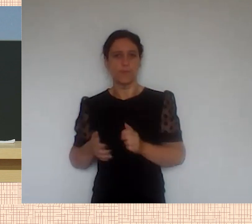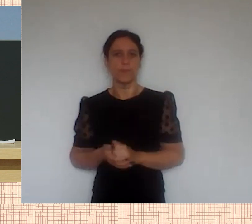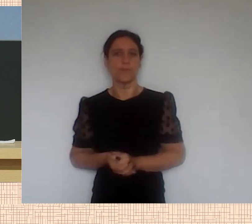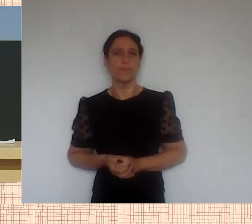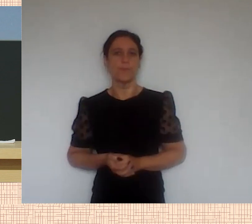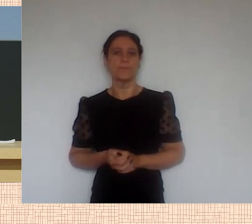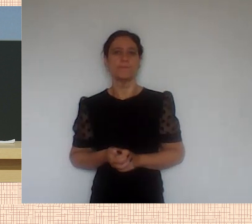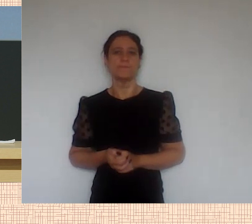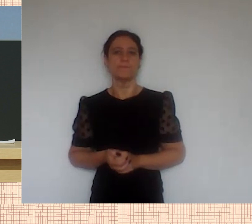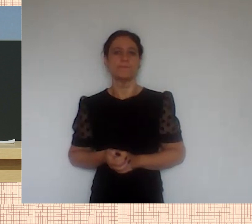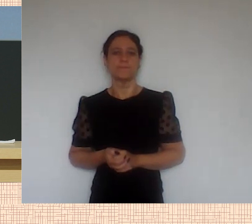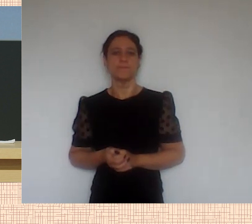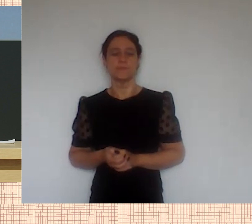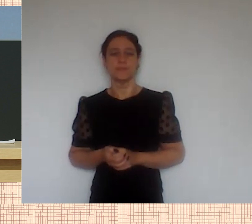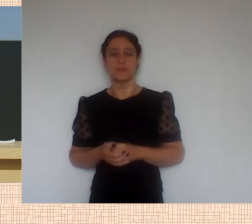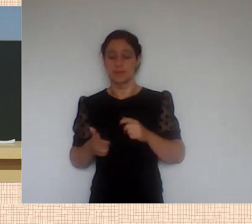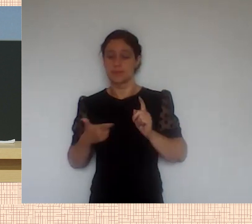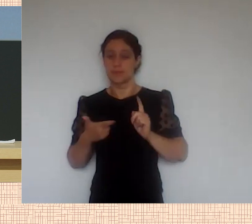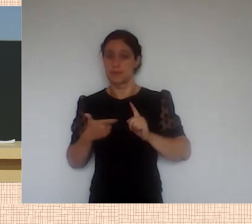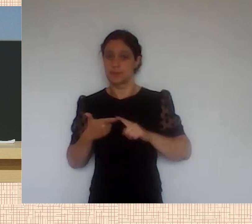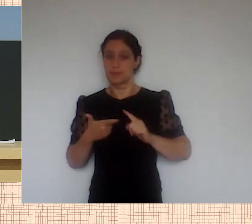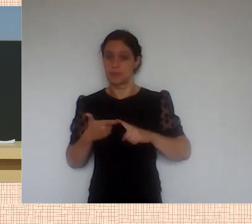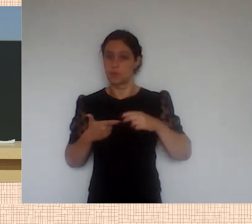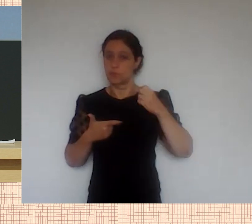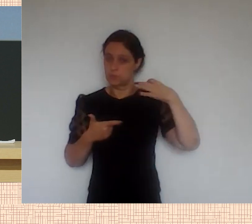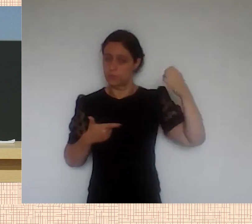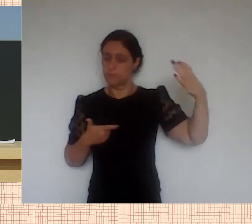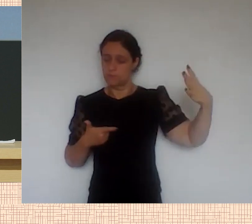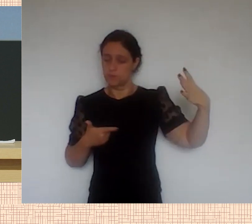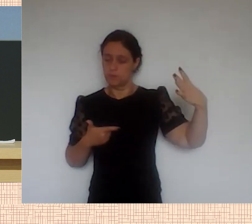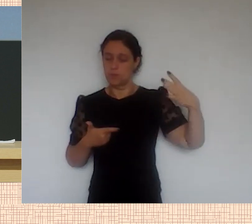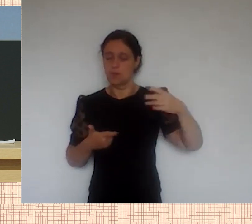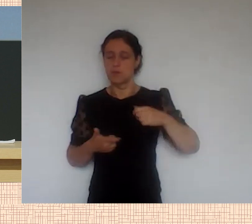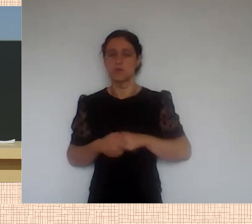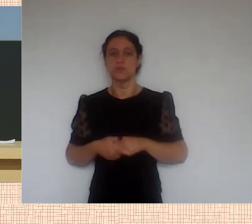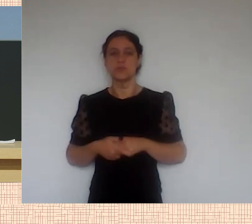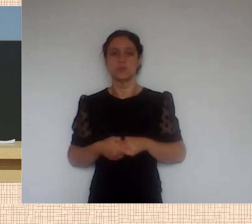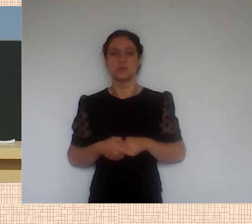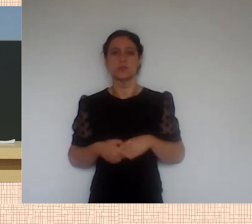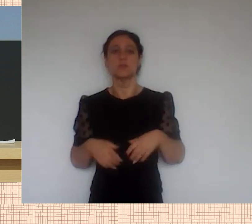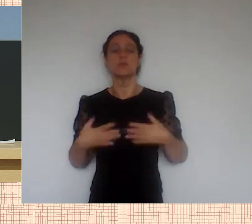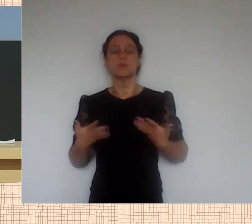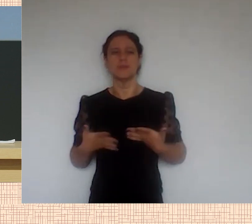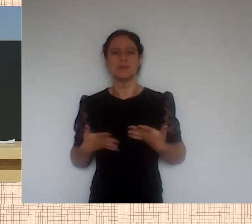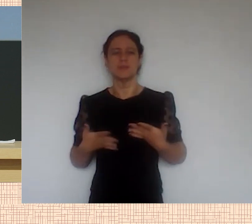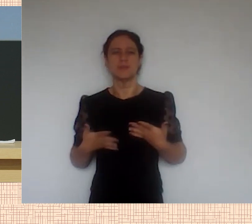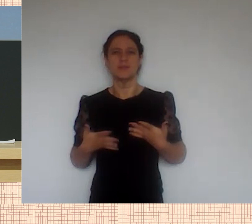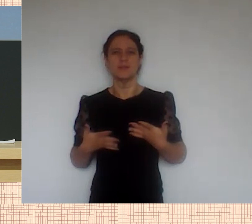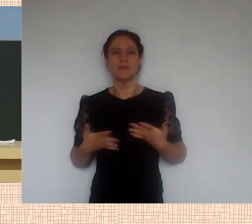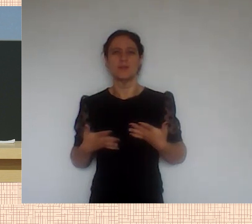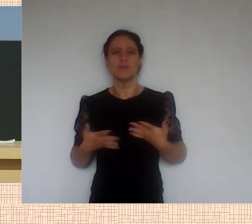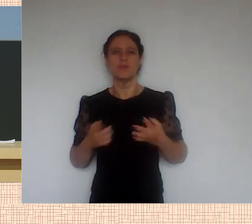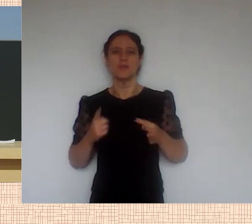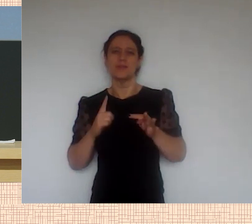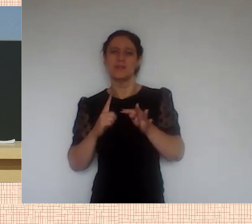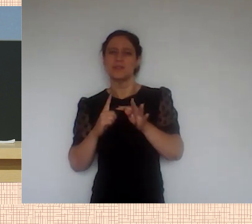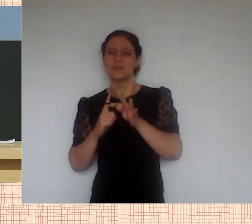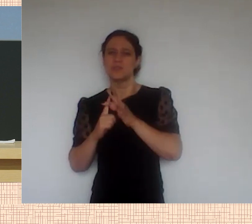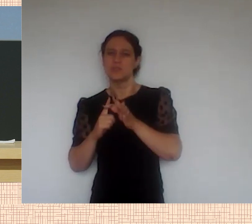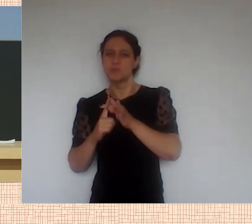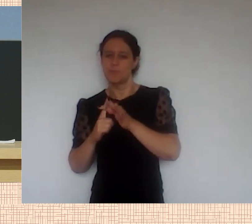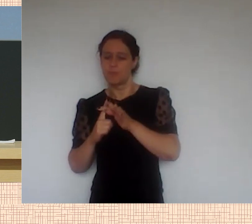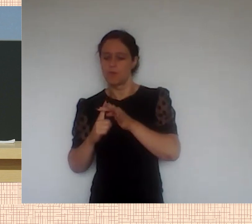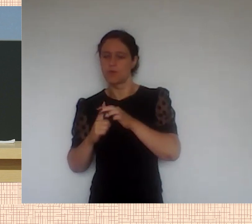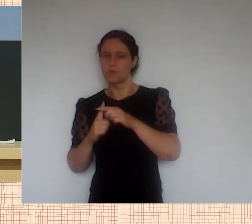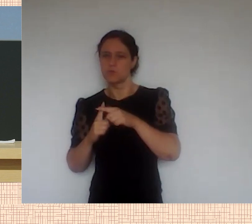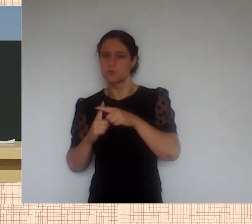ele já devia ter entre 18 a 20 anos de idade, era bem jovem. Agora,